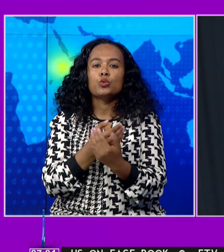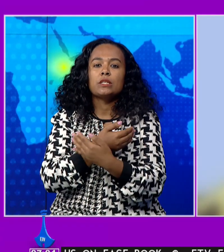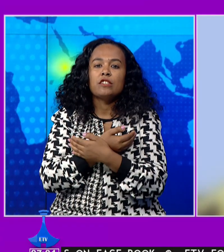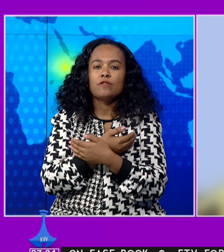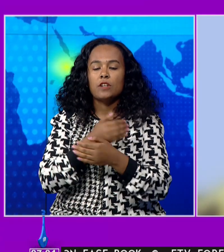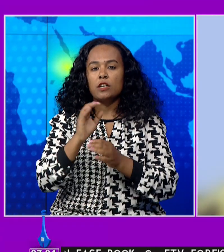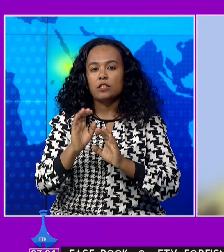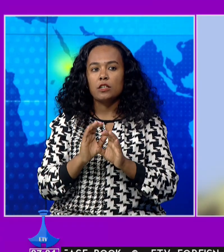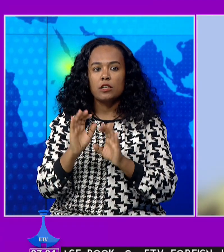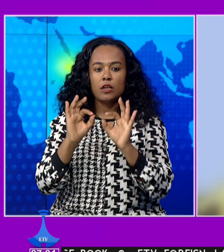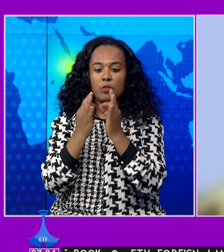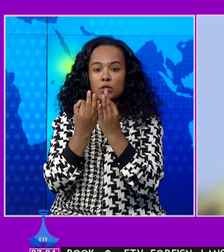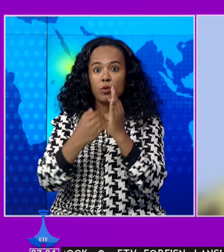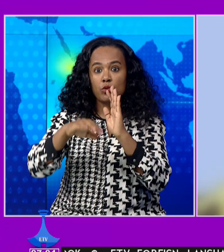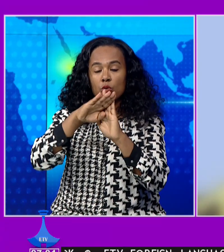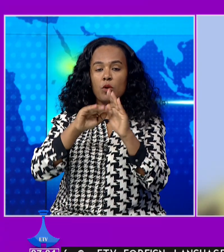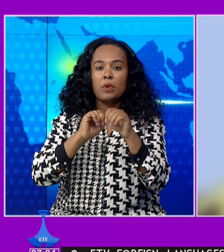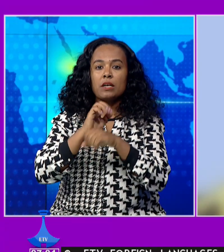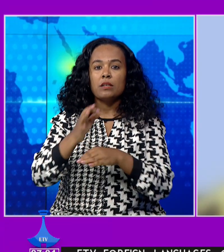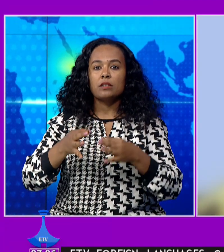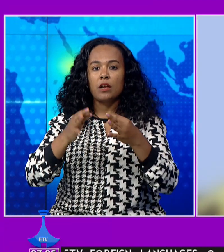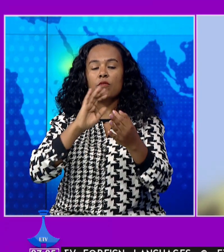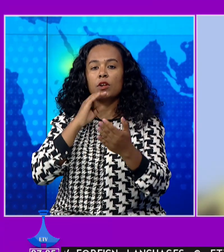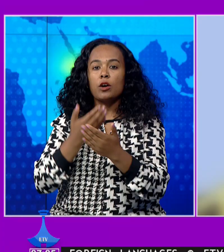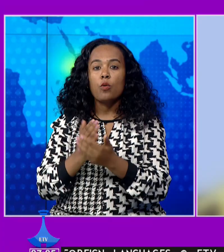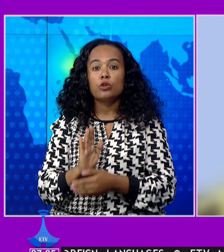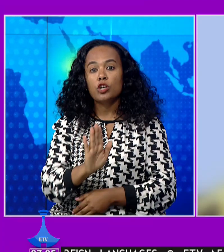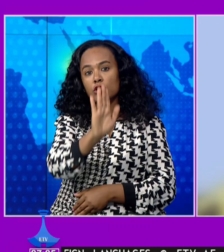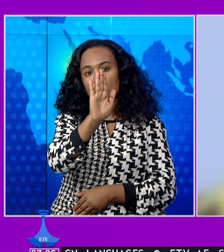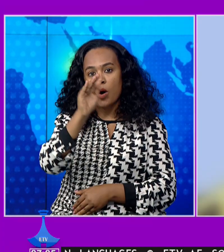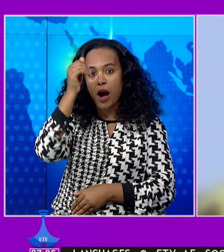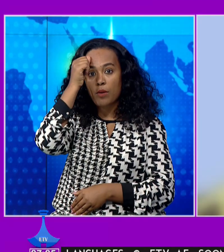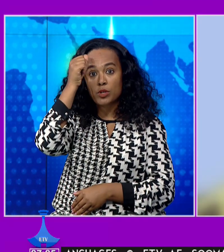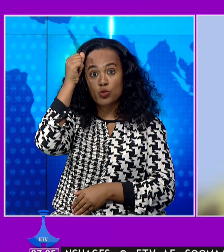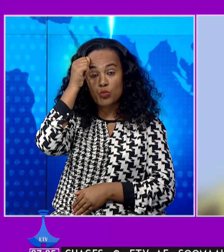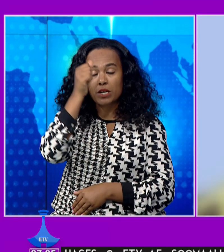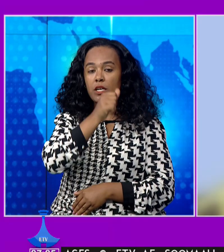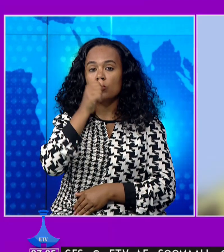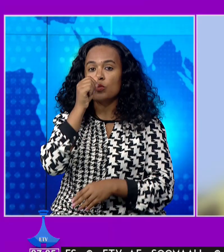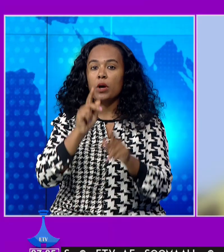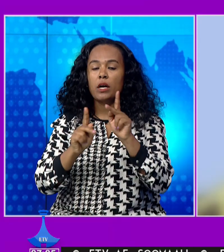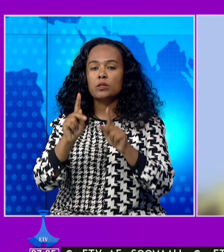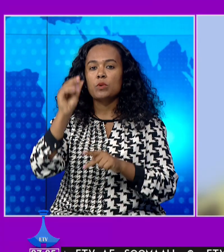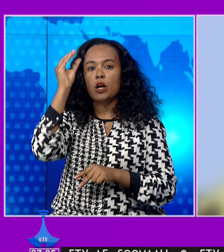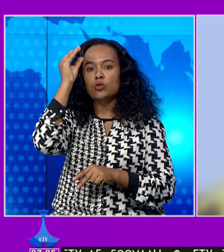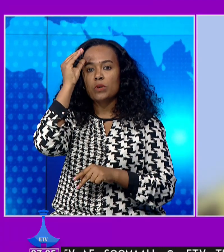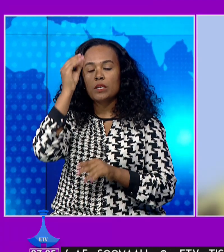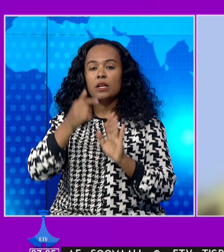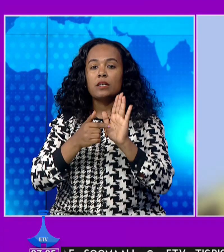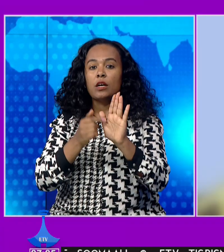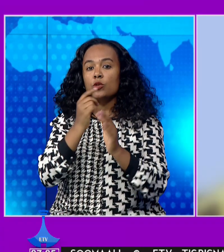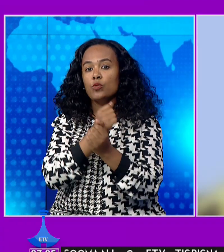ያድርግልን። ቤተሰባቸውን ወክሎ መልእክቱን ያስተላለፈው ልጃቸው አህመድ ዑመር የኢትዮጵያ ሕዝብ ለሀጂ ሙፍቲ ዑመር ላሳየው